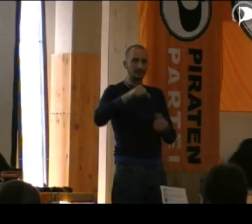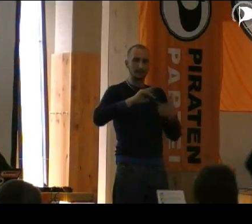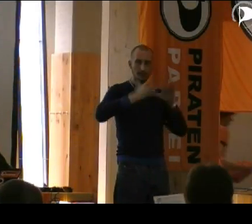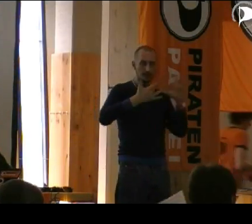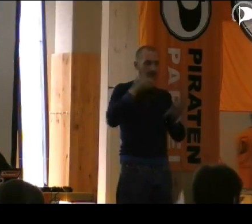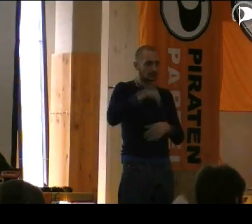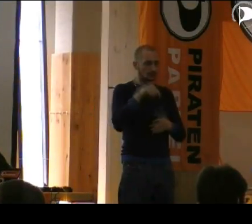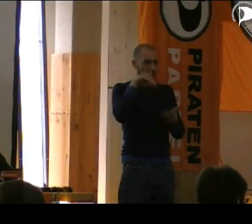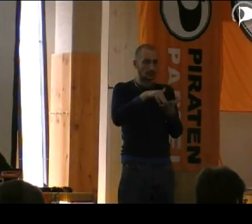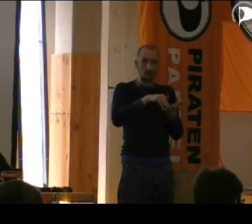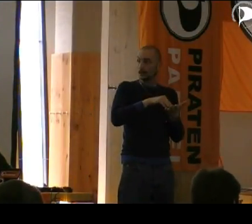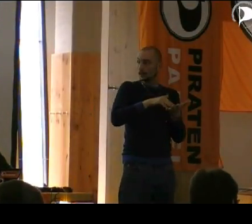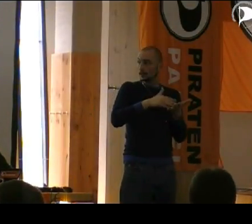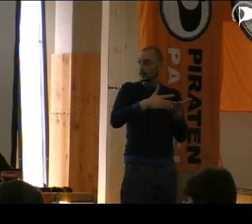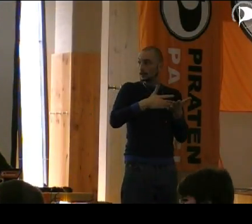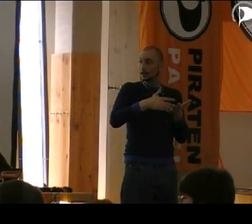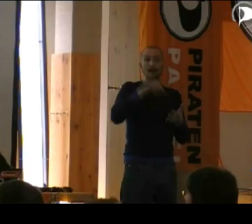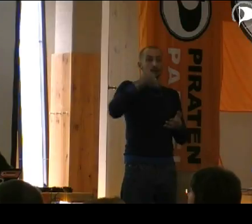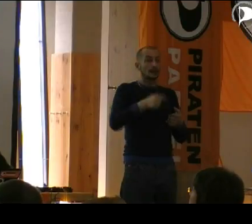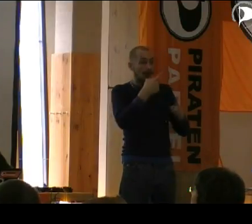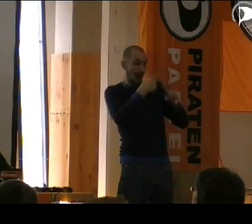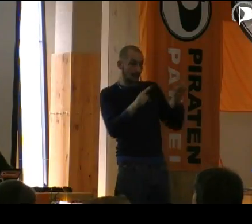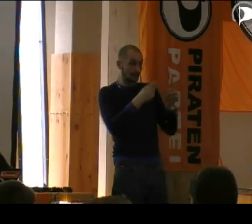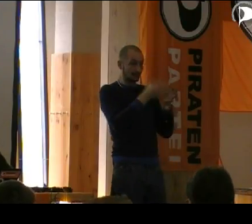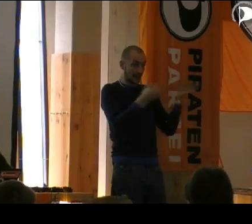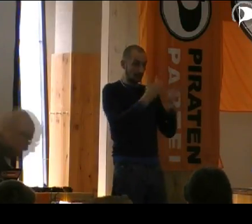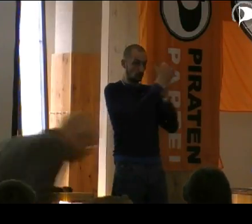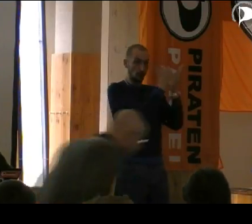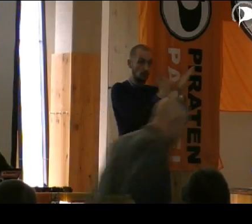veröffentlichte gegen die tagesordnung oder alternative tagesordnung